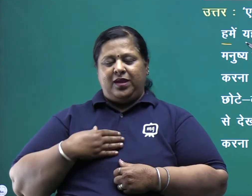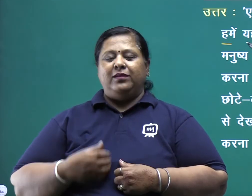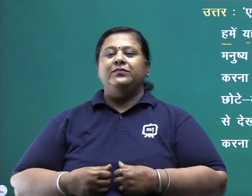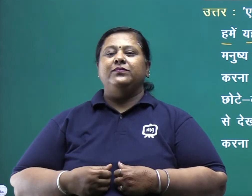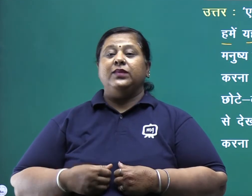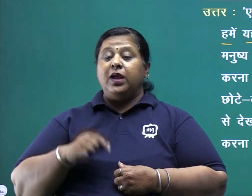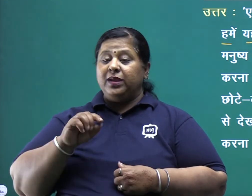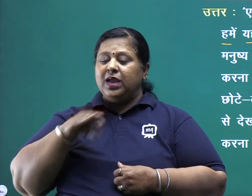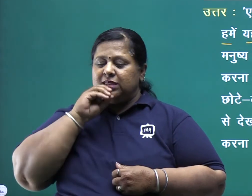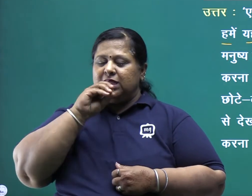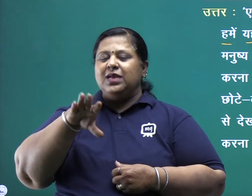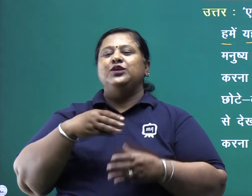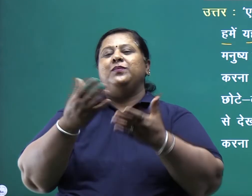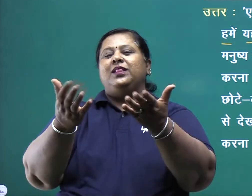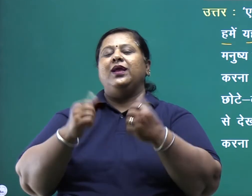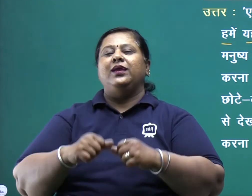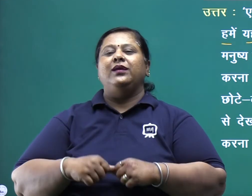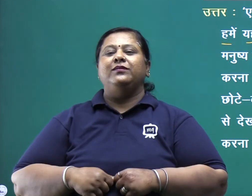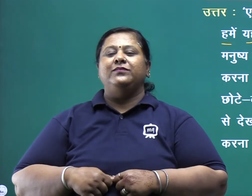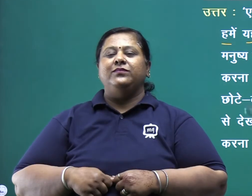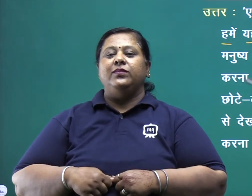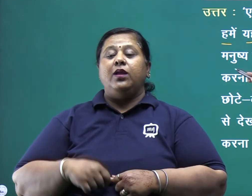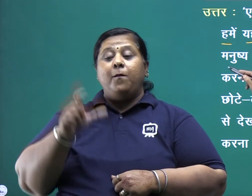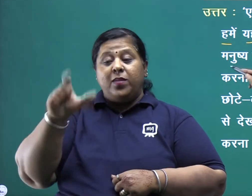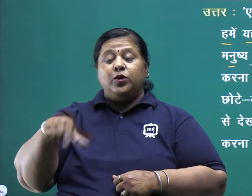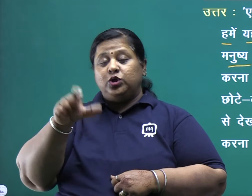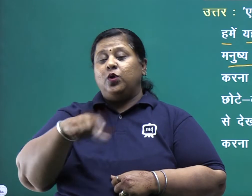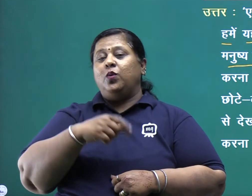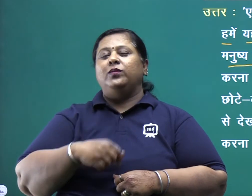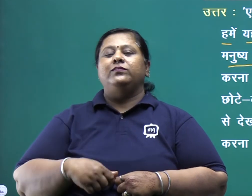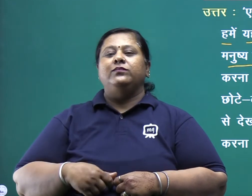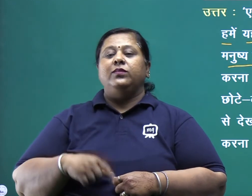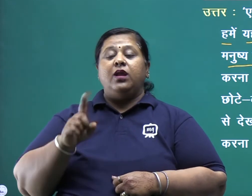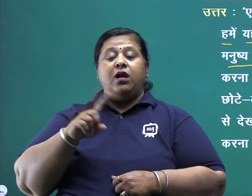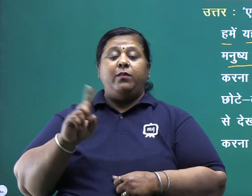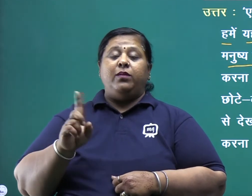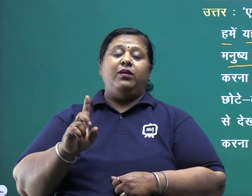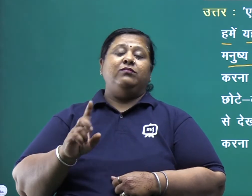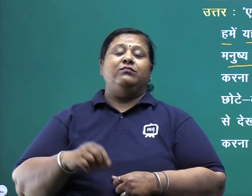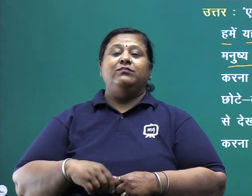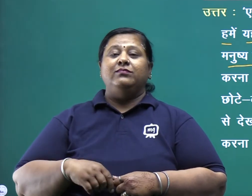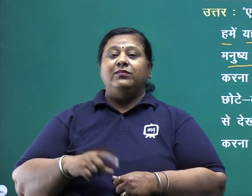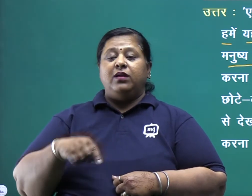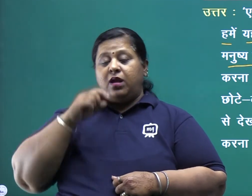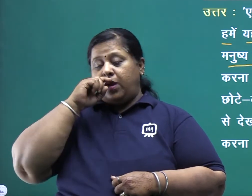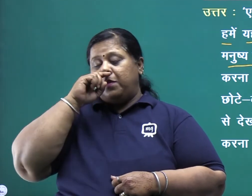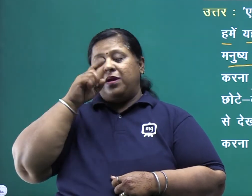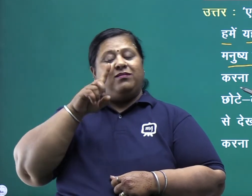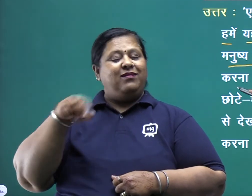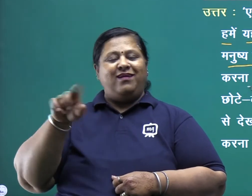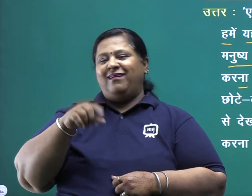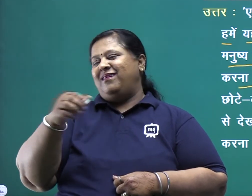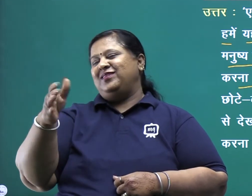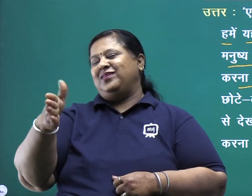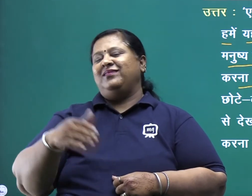हमें यह संदेश मिलता है कि मनुष्य को कभी भी घमंड नहीं करना